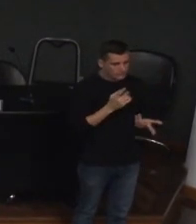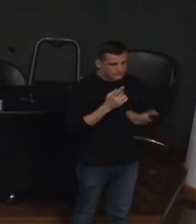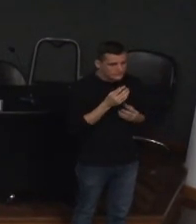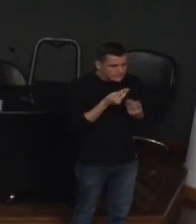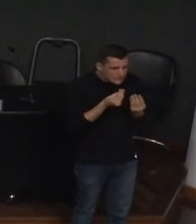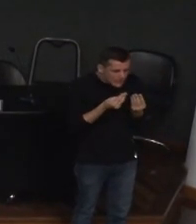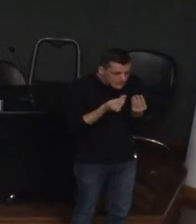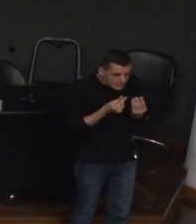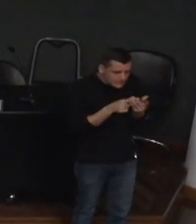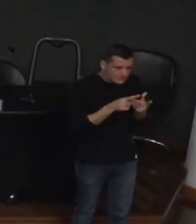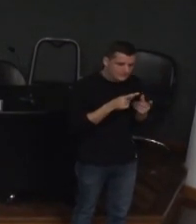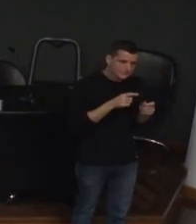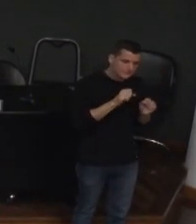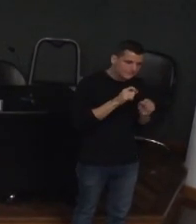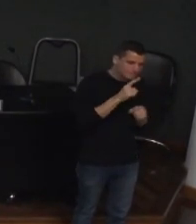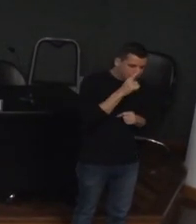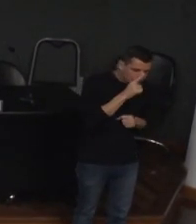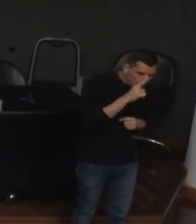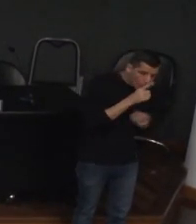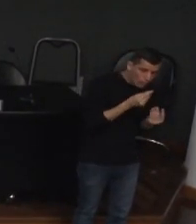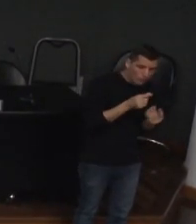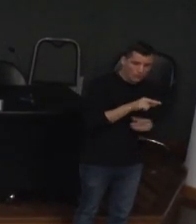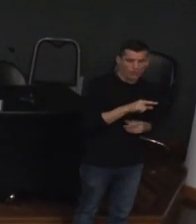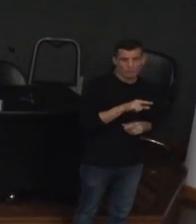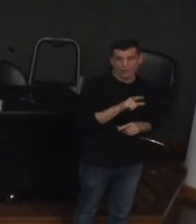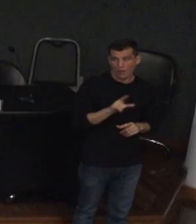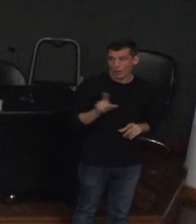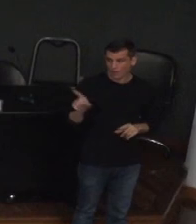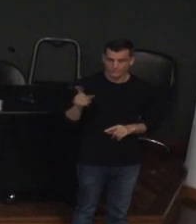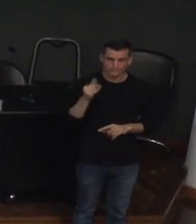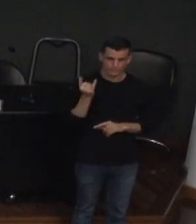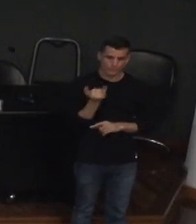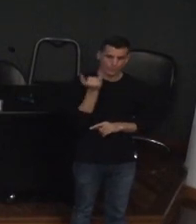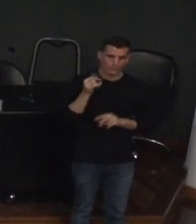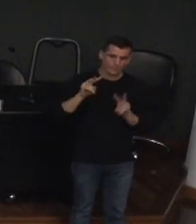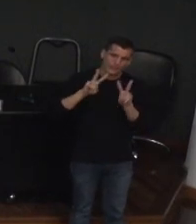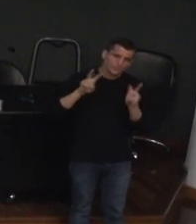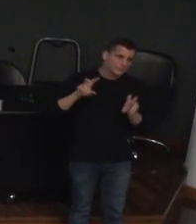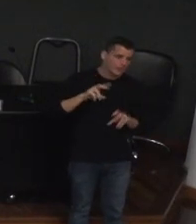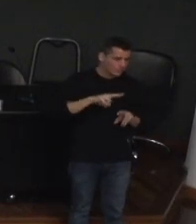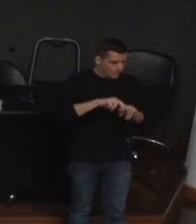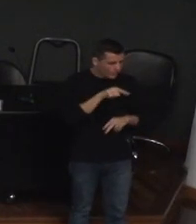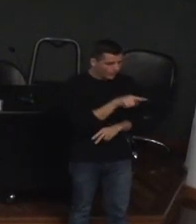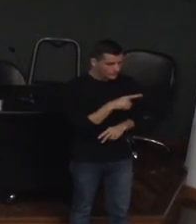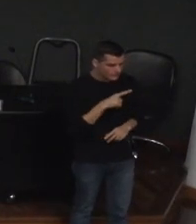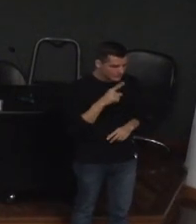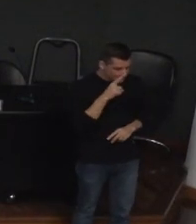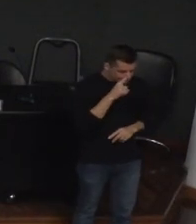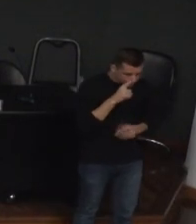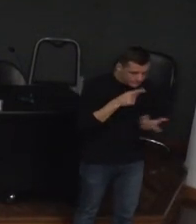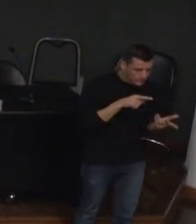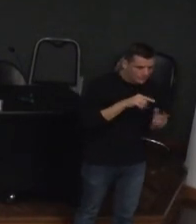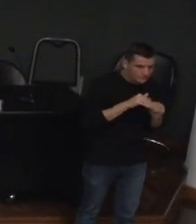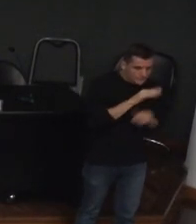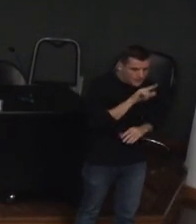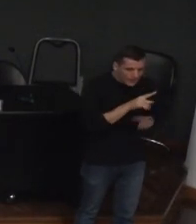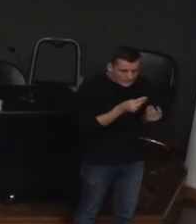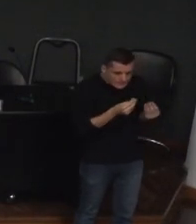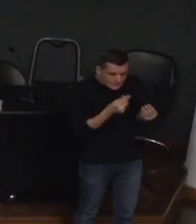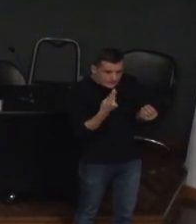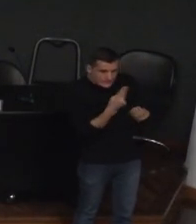É muito interessante o grupo ter trazido isso pelo seguinte. Aqui tem fatos sensíveis vinculados à vida funcional do